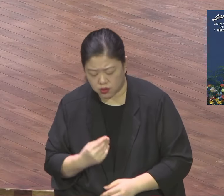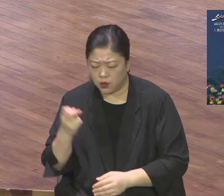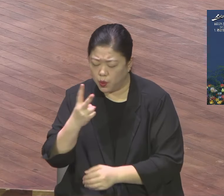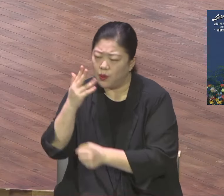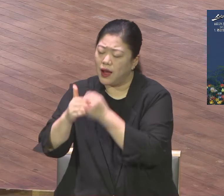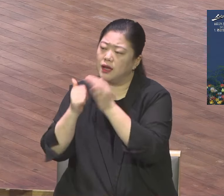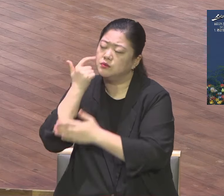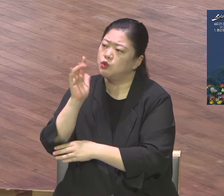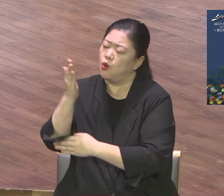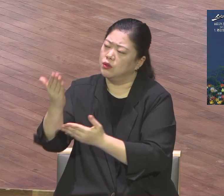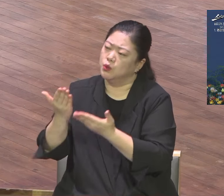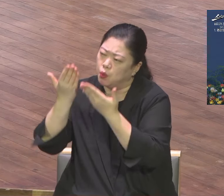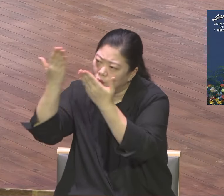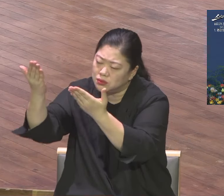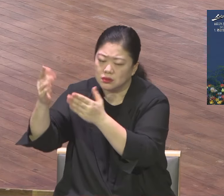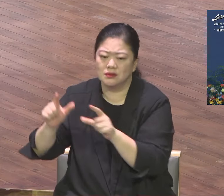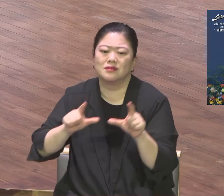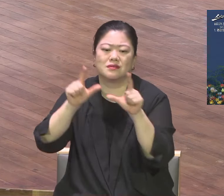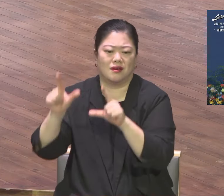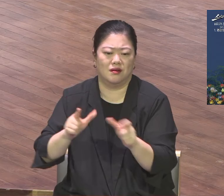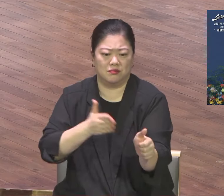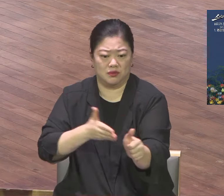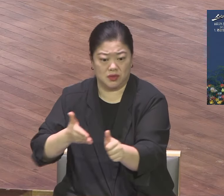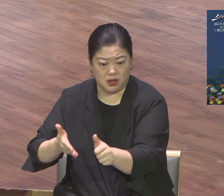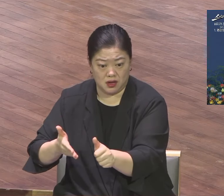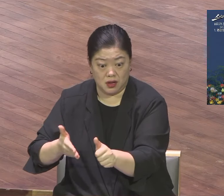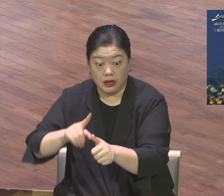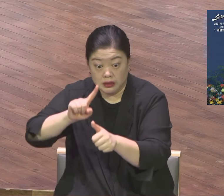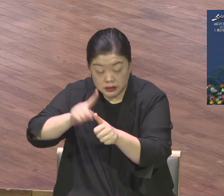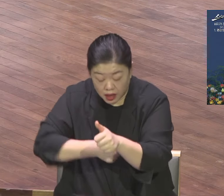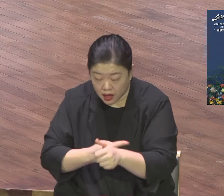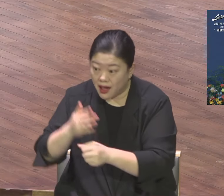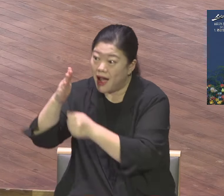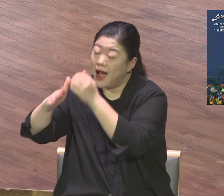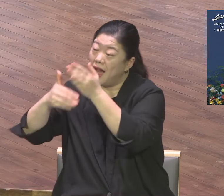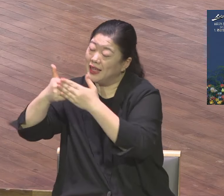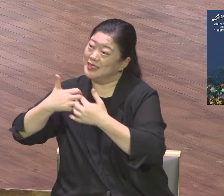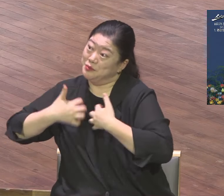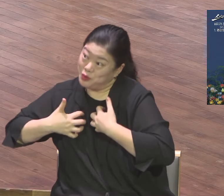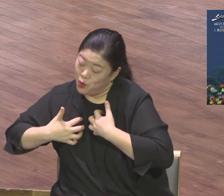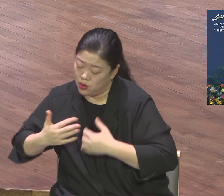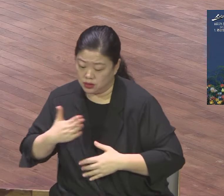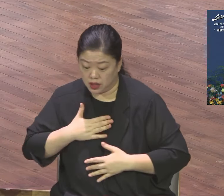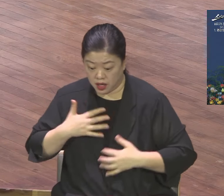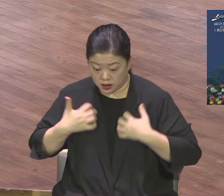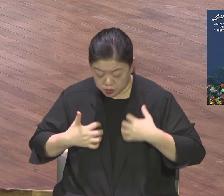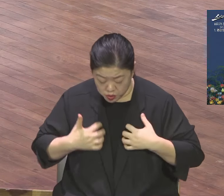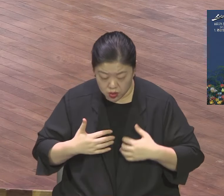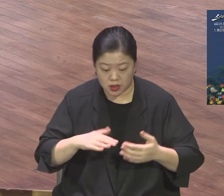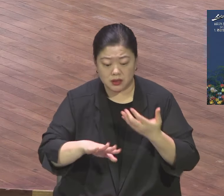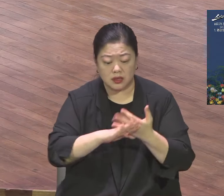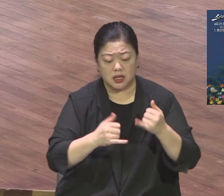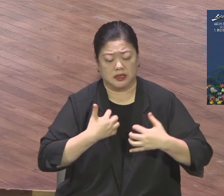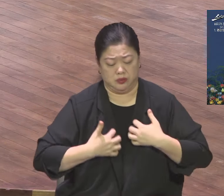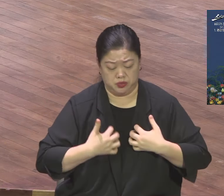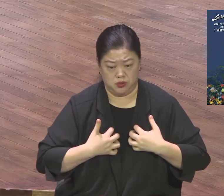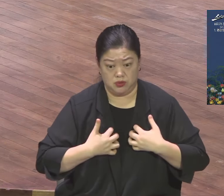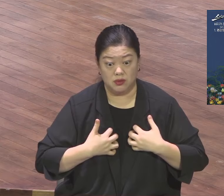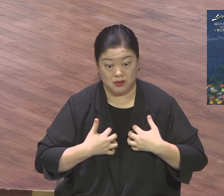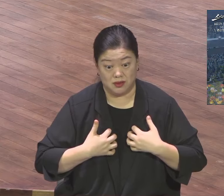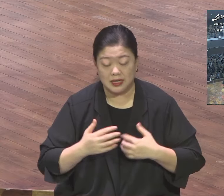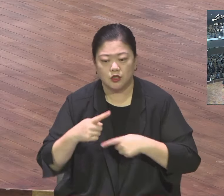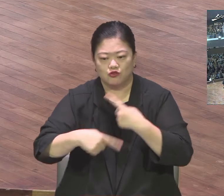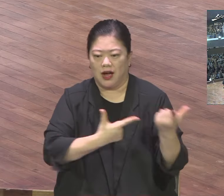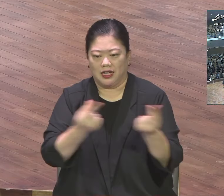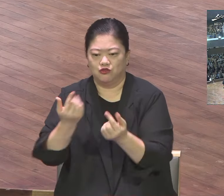주옵소서. 그래서 서로를 살리는 평강의 공동체 같이 봅시다. 평강의